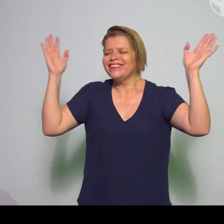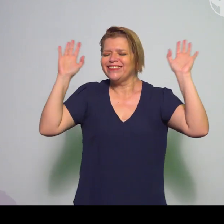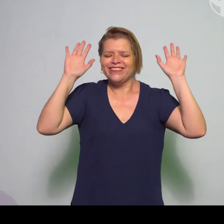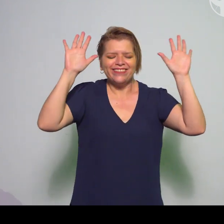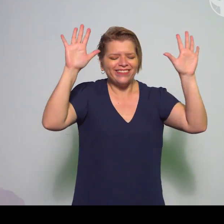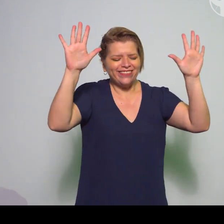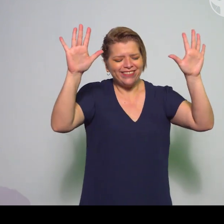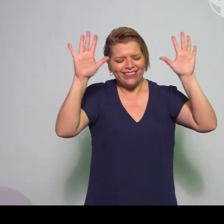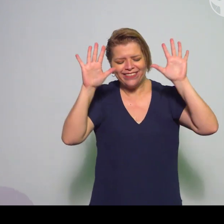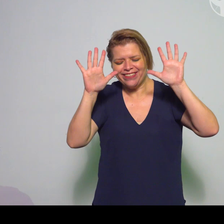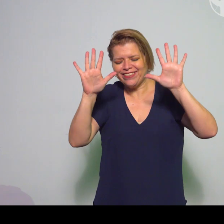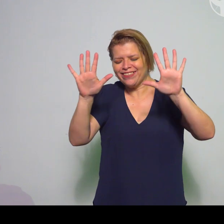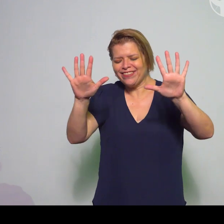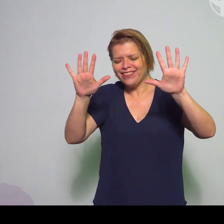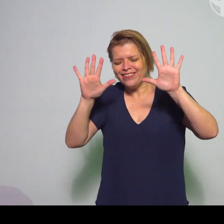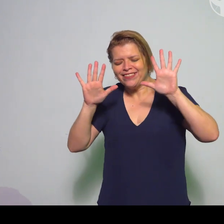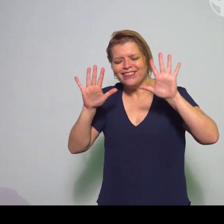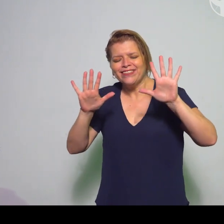oh,